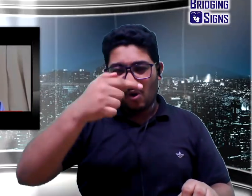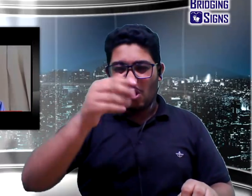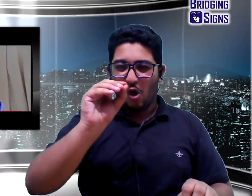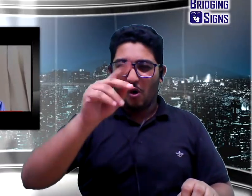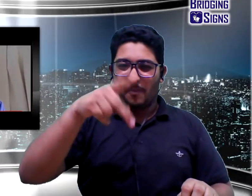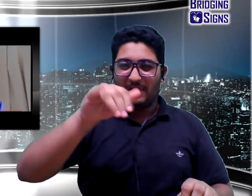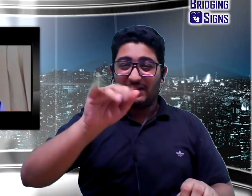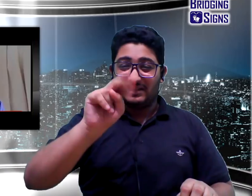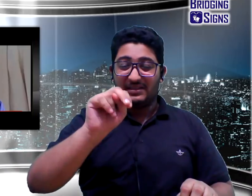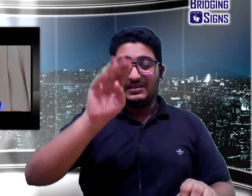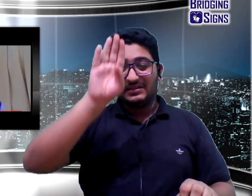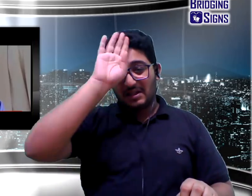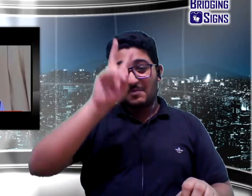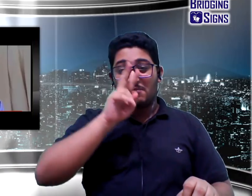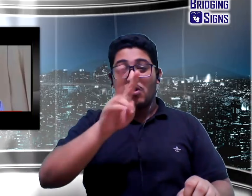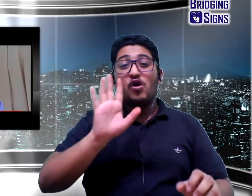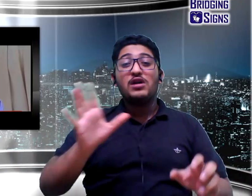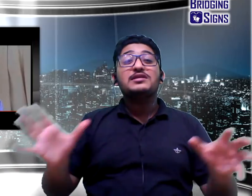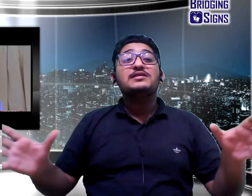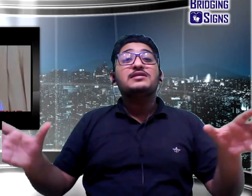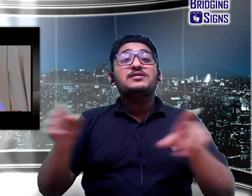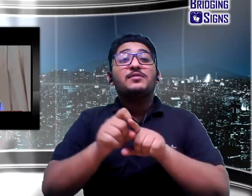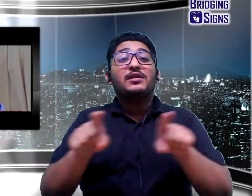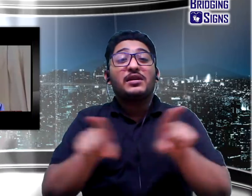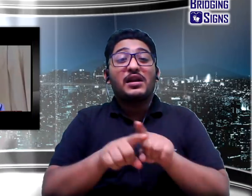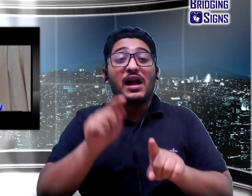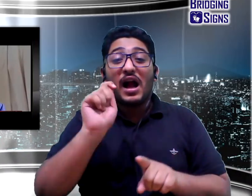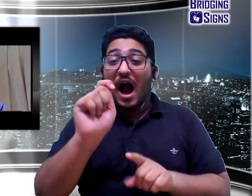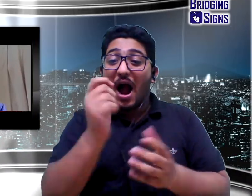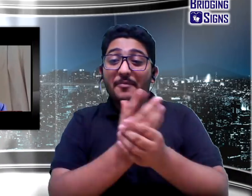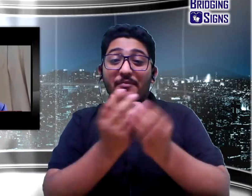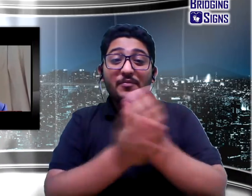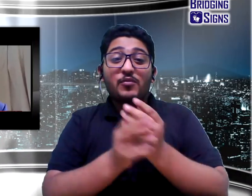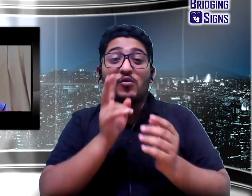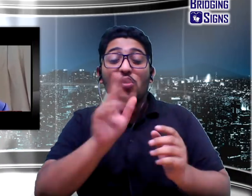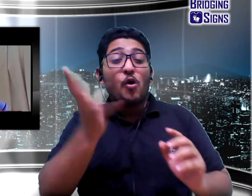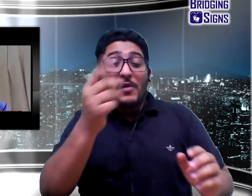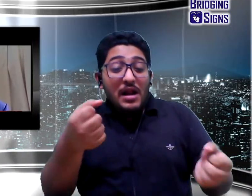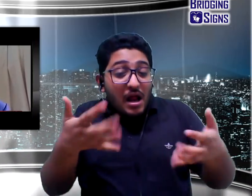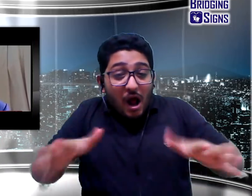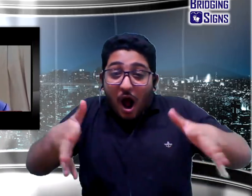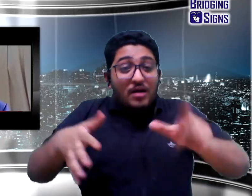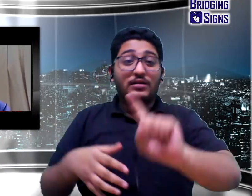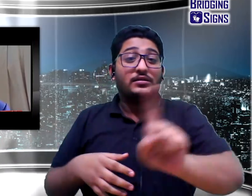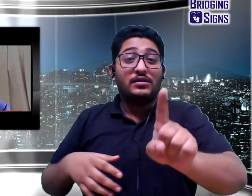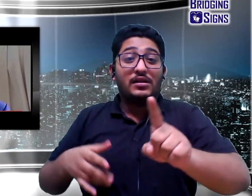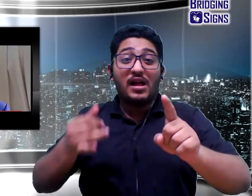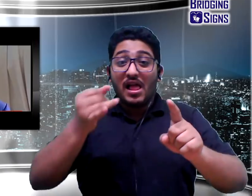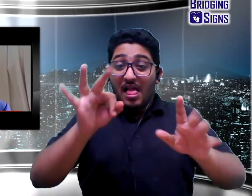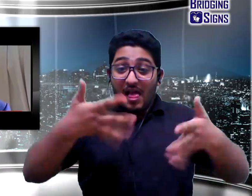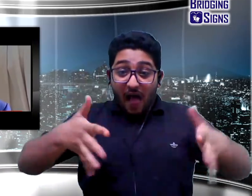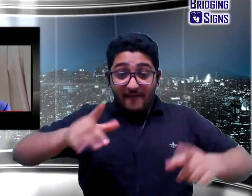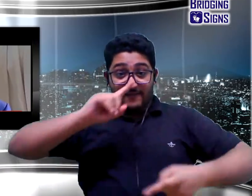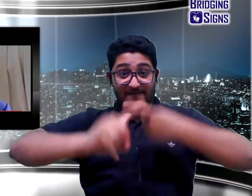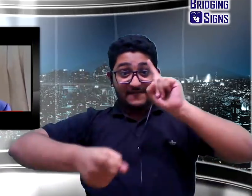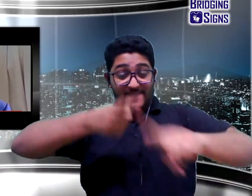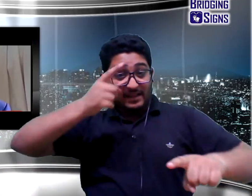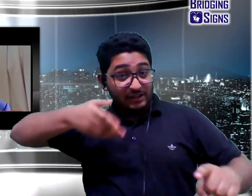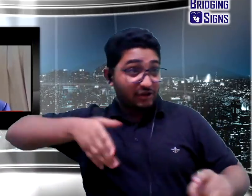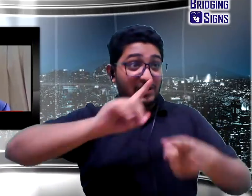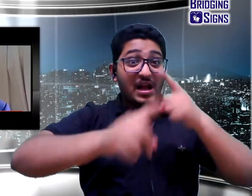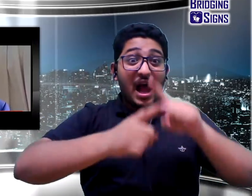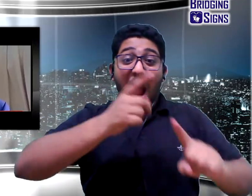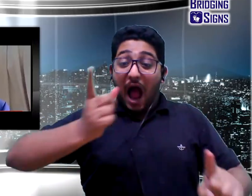पातशाह कहंदे है, देह शिवावर मोहे है, शुभ करमन ते कबहू ना डरूं, ना डरूं और इसूं जब जाही लड़ूं, निश्चय